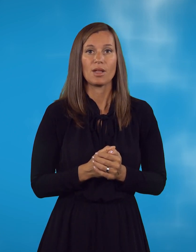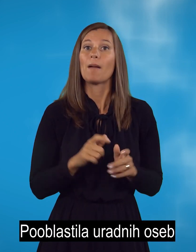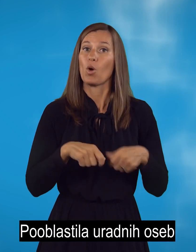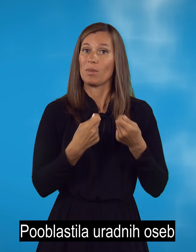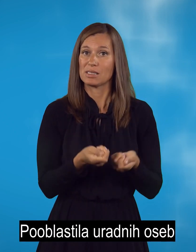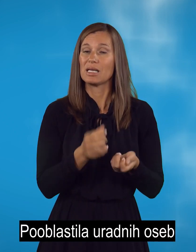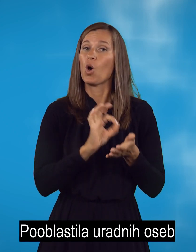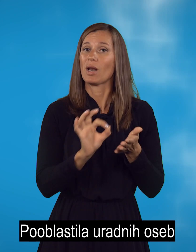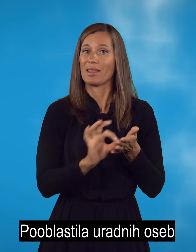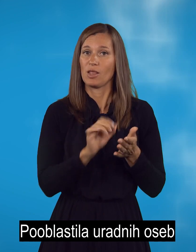Pooblastila uradnih oseb.